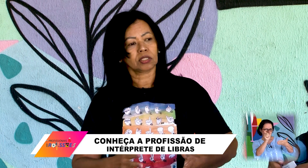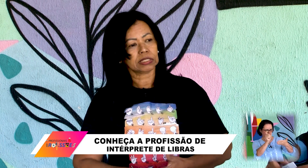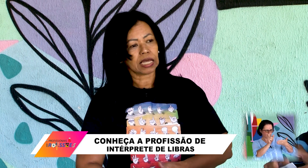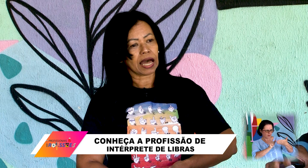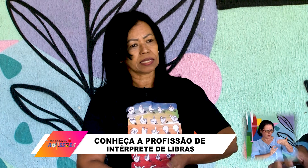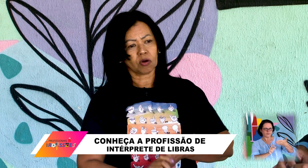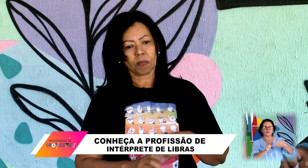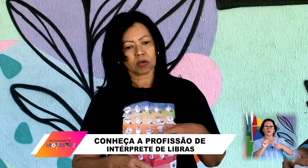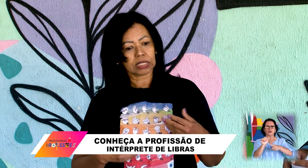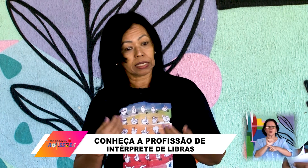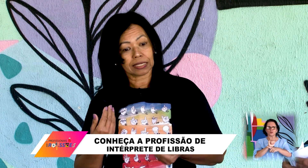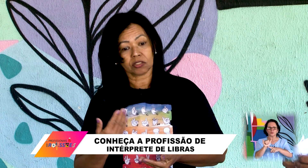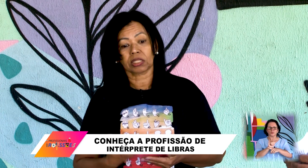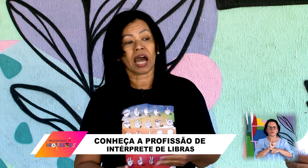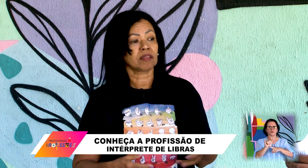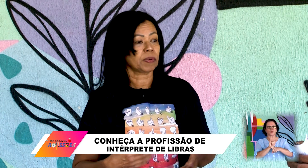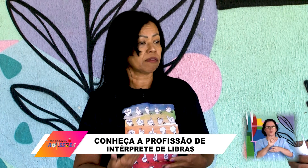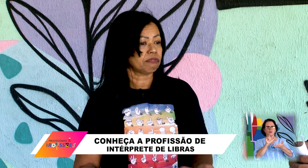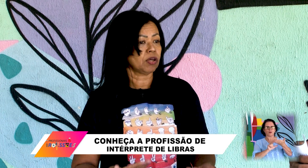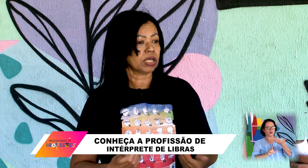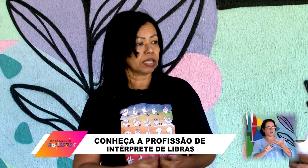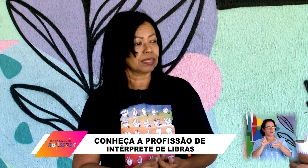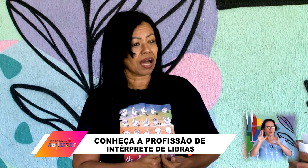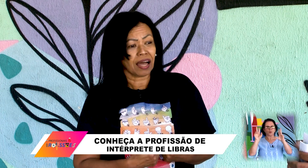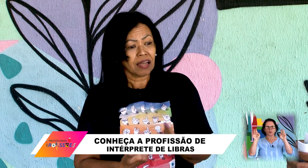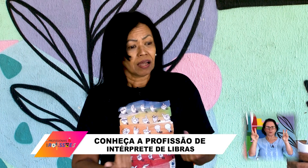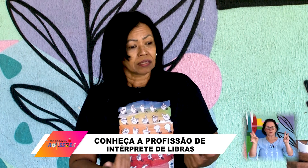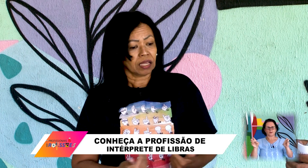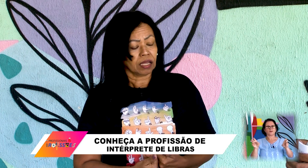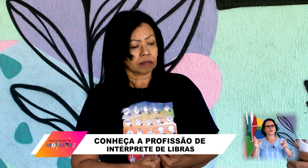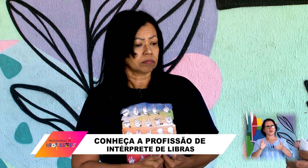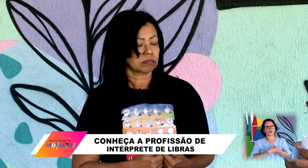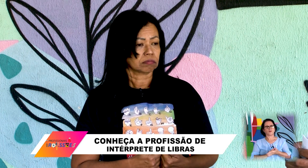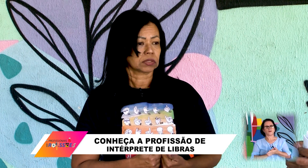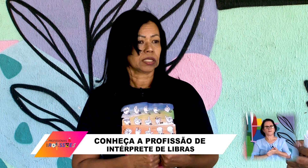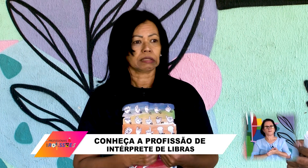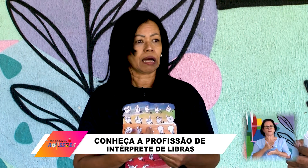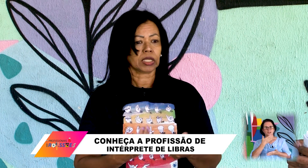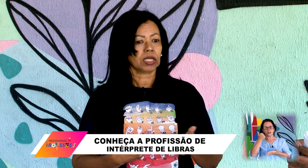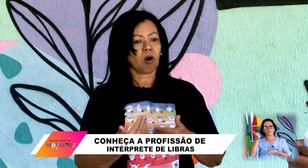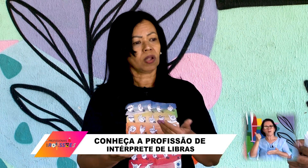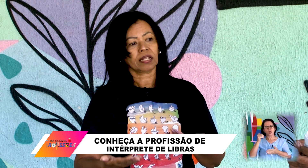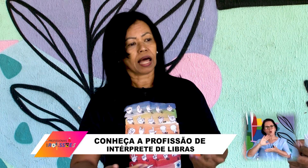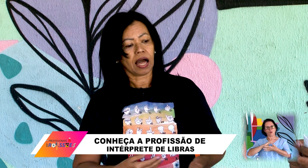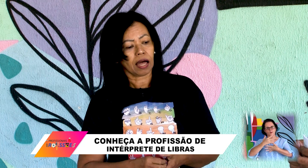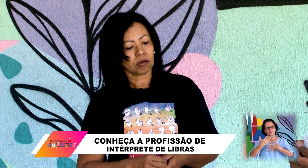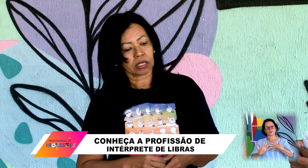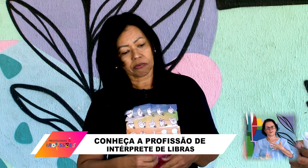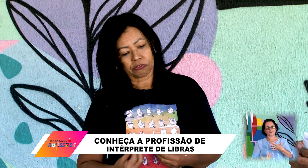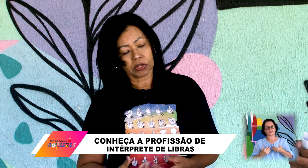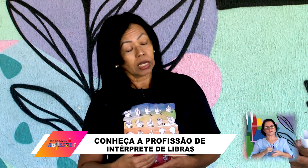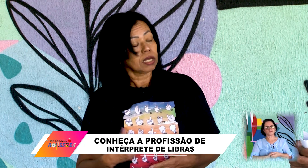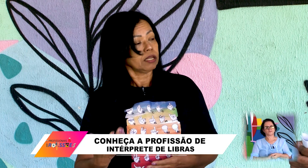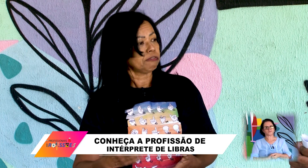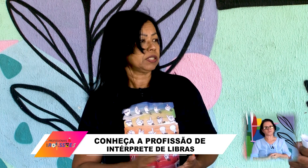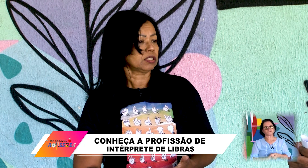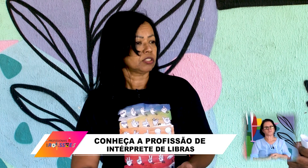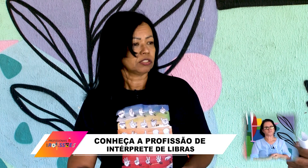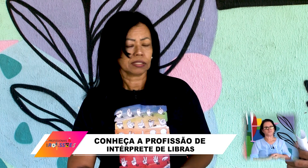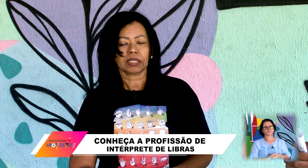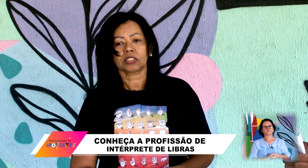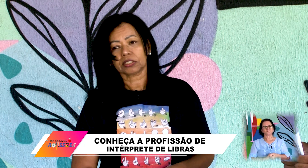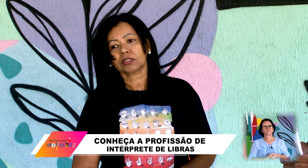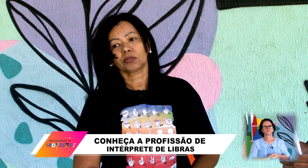nas redes sociais, alguma coisa relacionada para ver o que está, né? O que rola lá, o que foi.